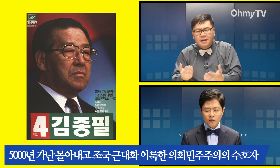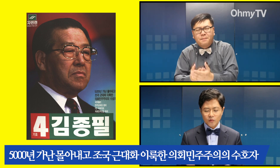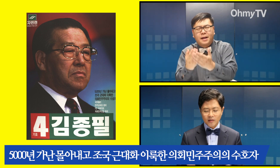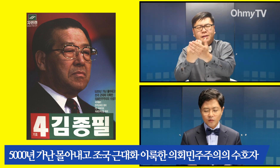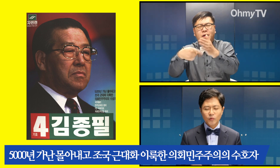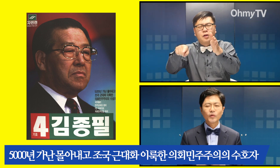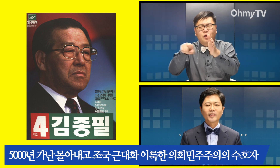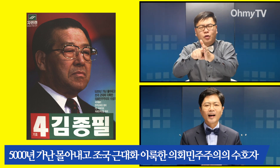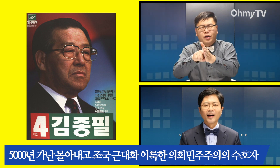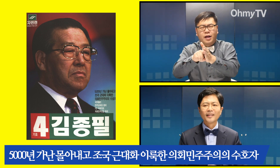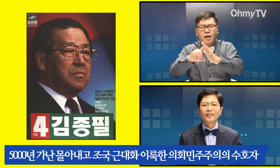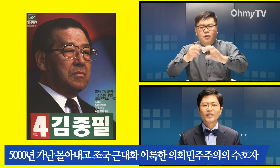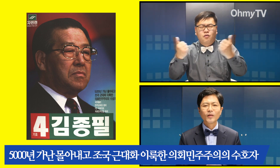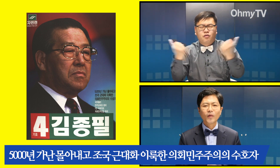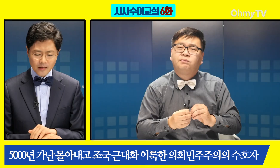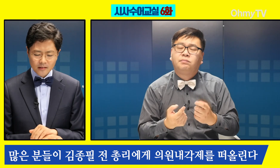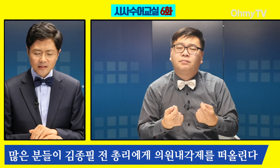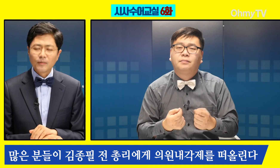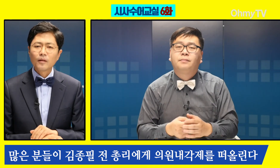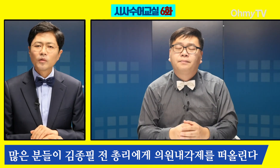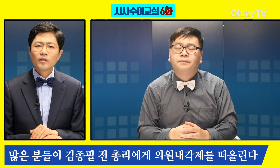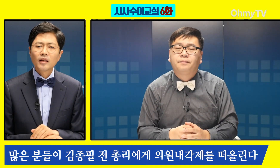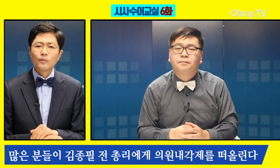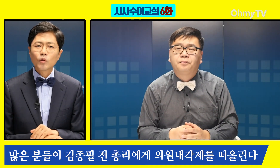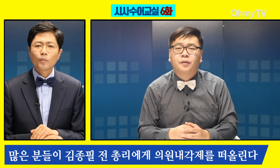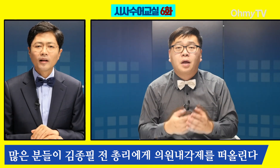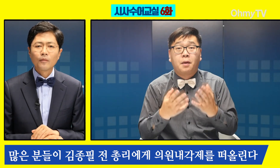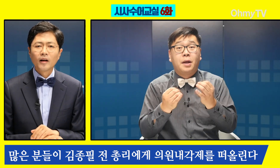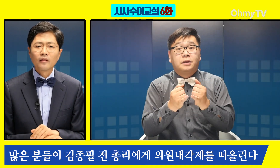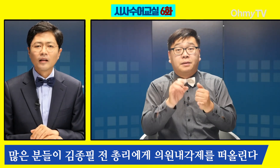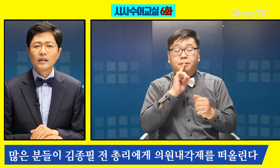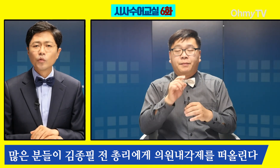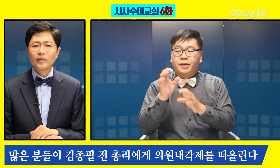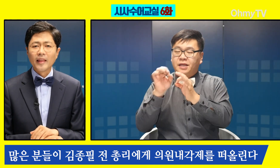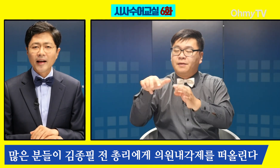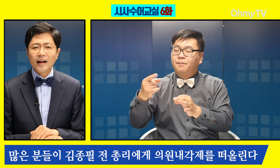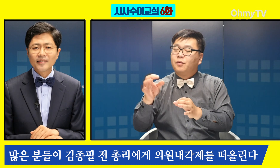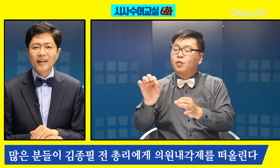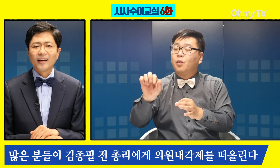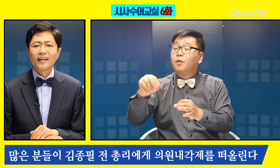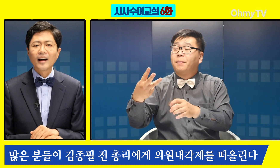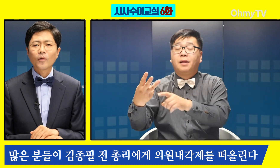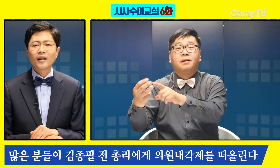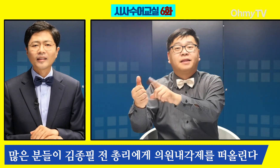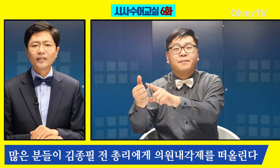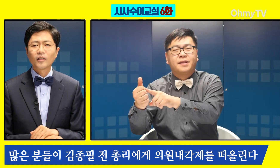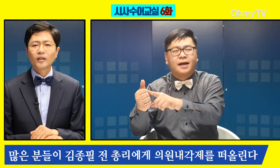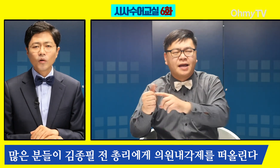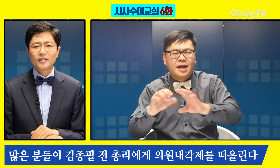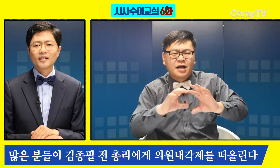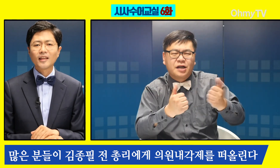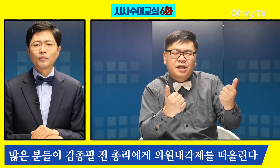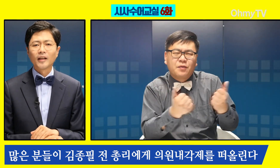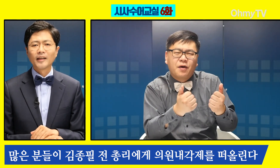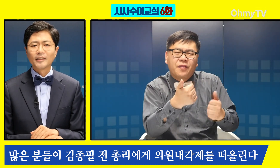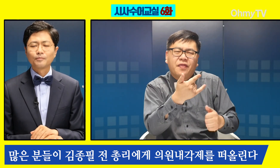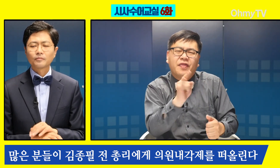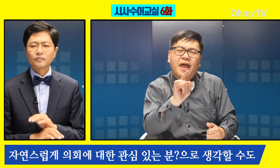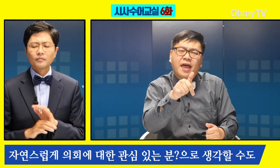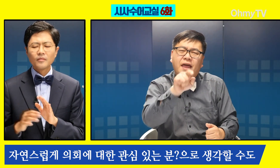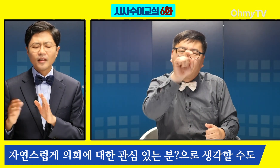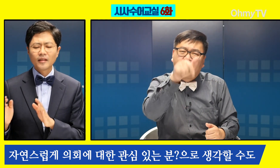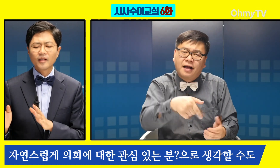의회 민주주의의 수호자다 이런 슬로건. 많은 분들이 김종필 하면 의원 내각제라고 하는 단어를 떠올리시기